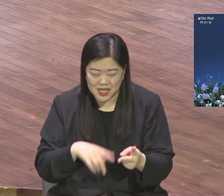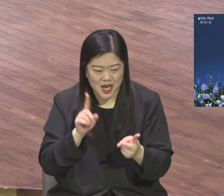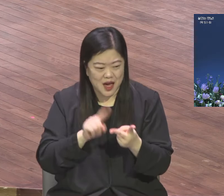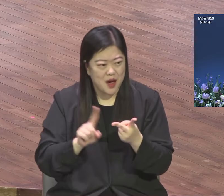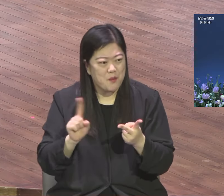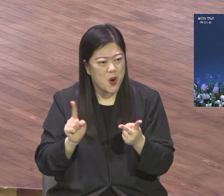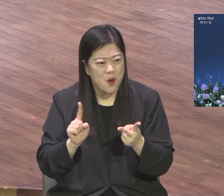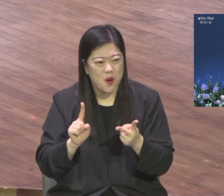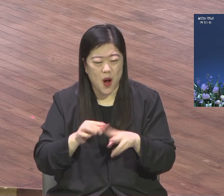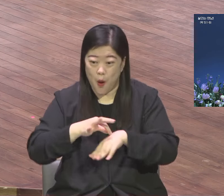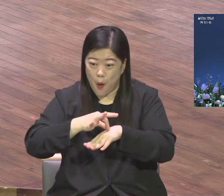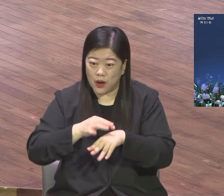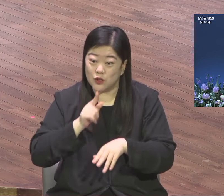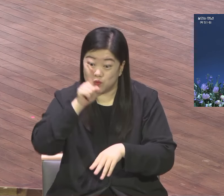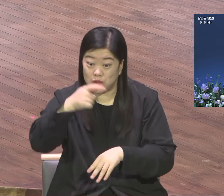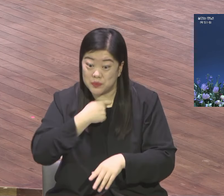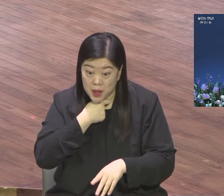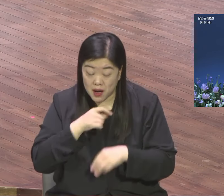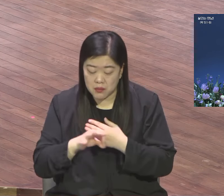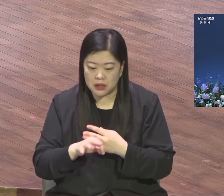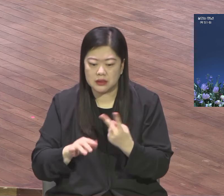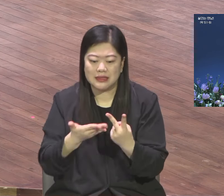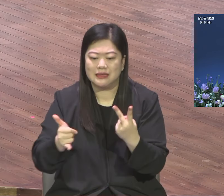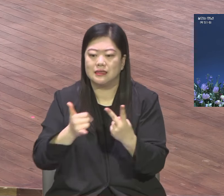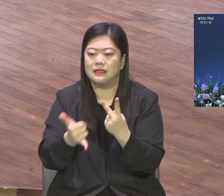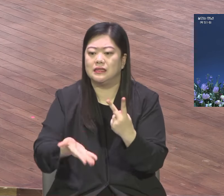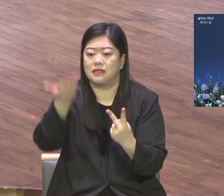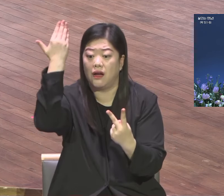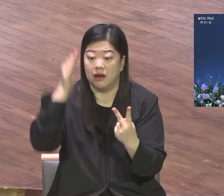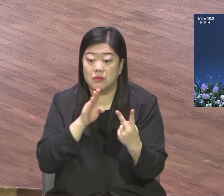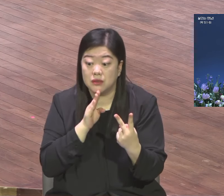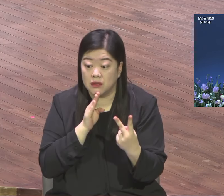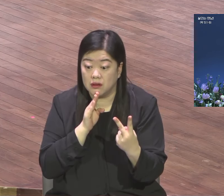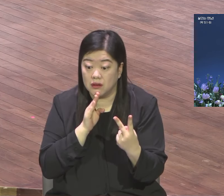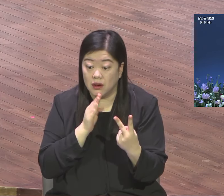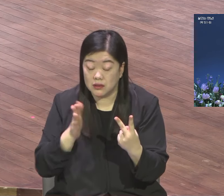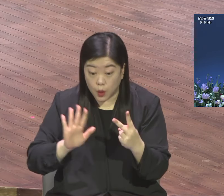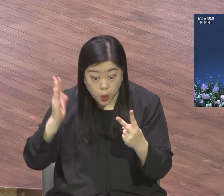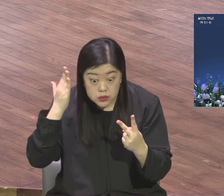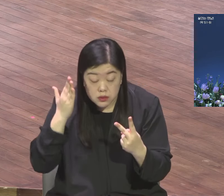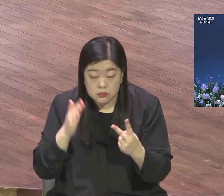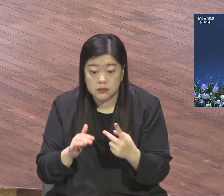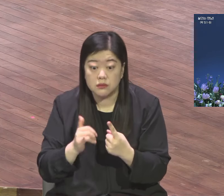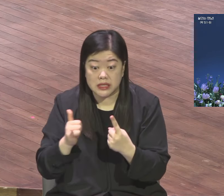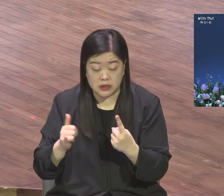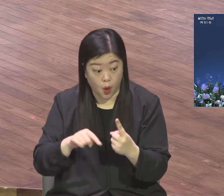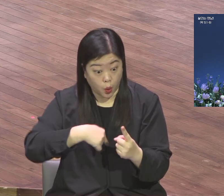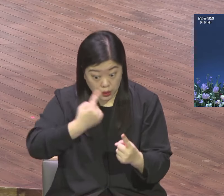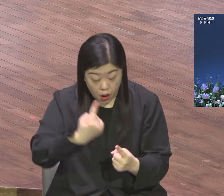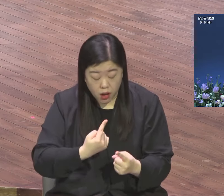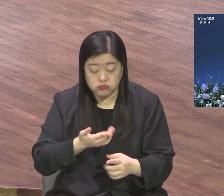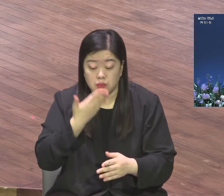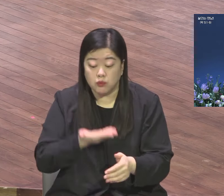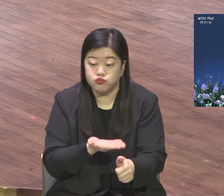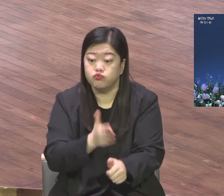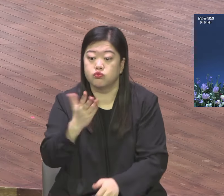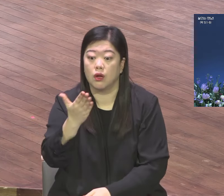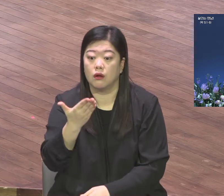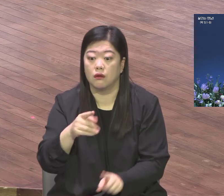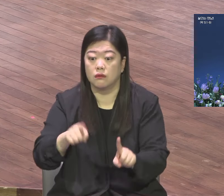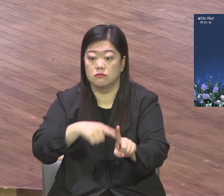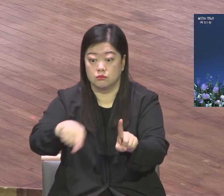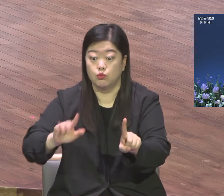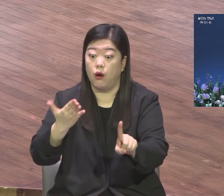주식이라 그러면 1인분은 안 돼요. 요즘은 다 돼. 또 개인적으로 혼자 식사할 수